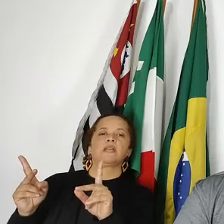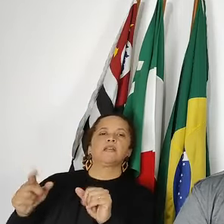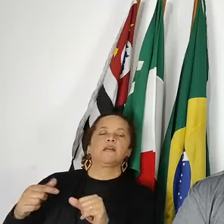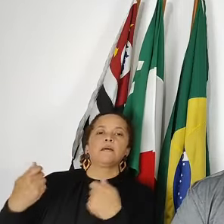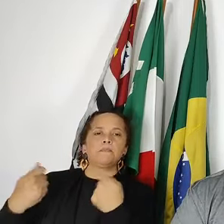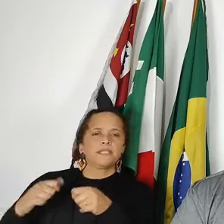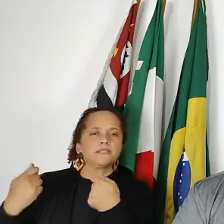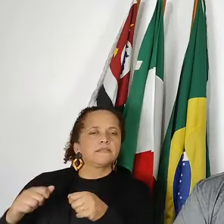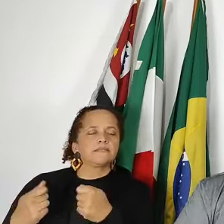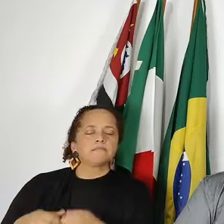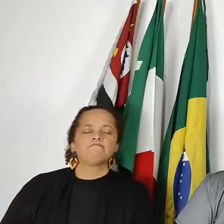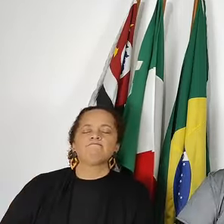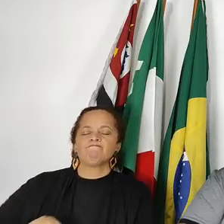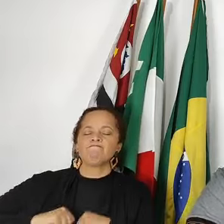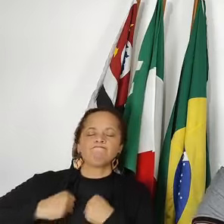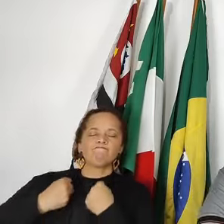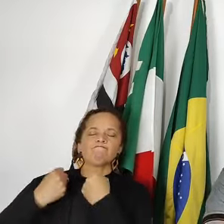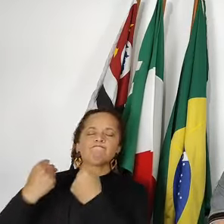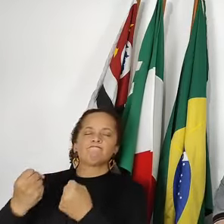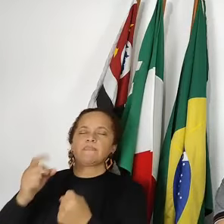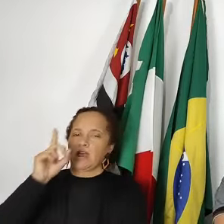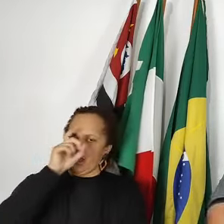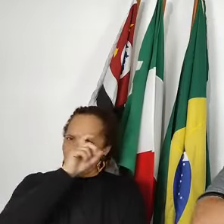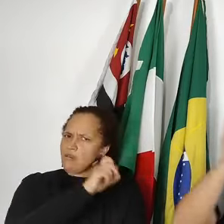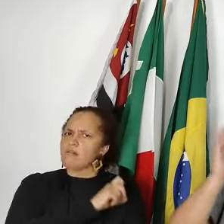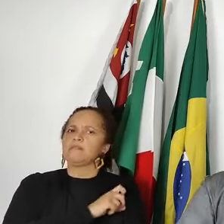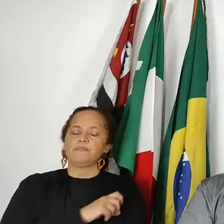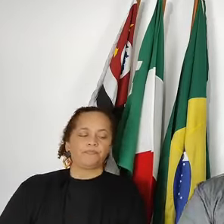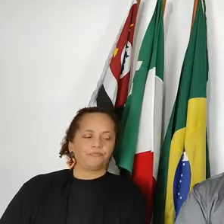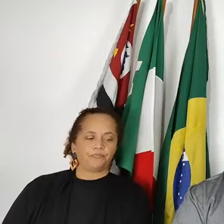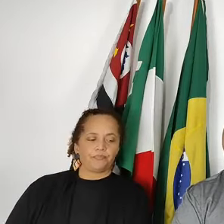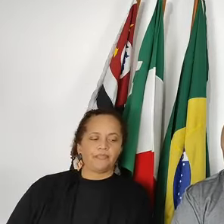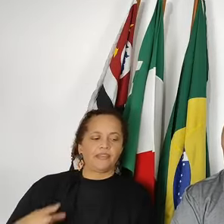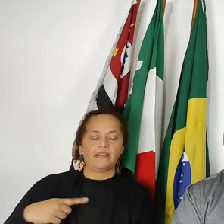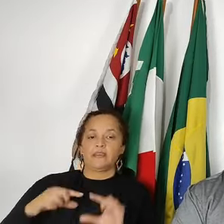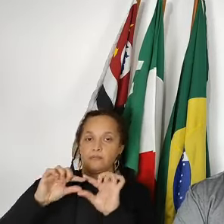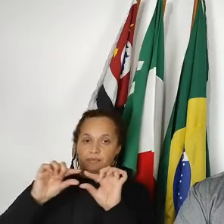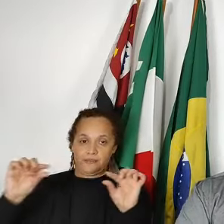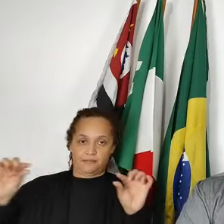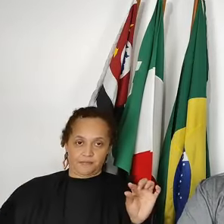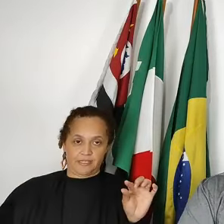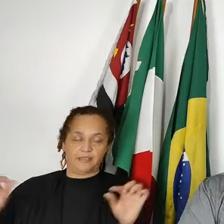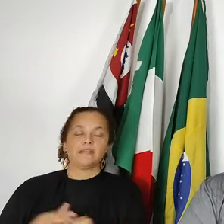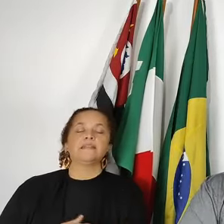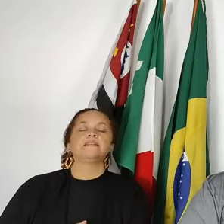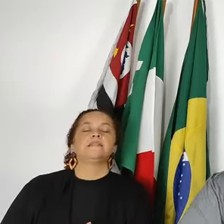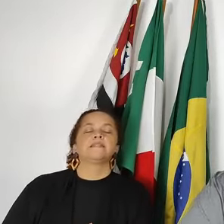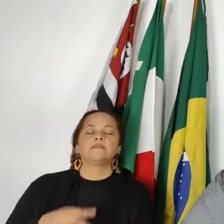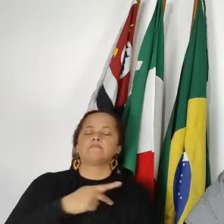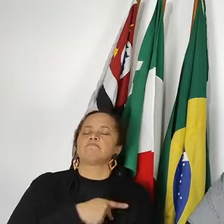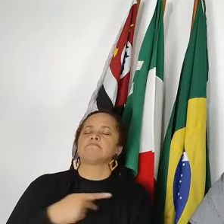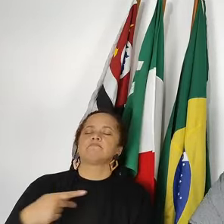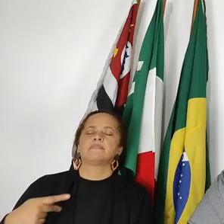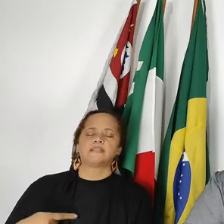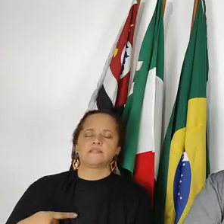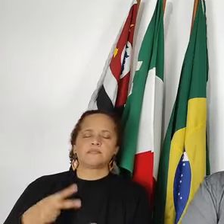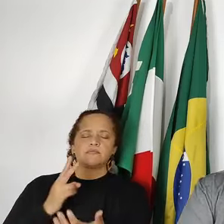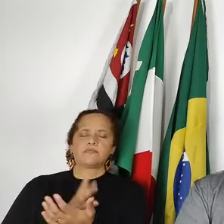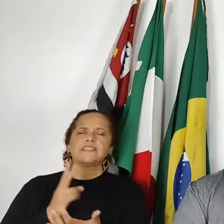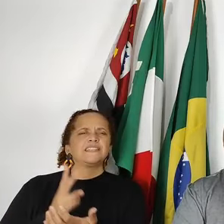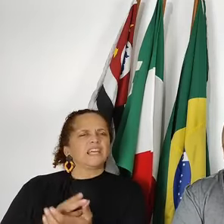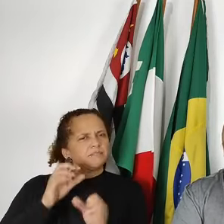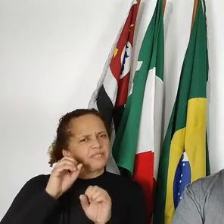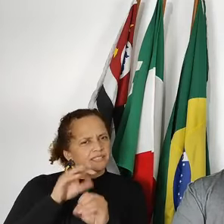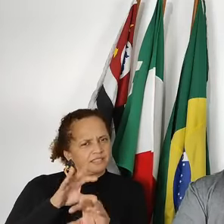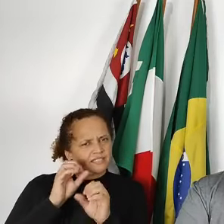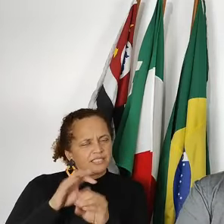as dificuldades. Gosto muito de uma frase que nesses 20 e poucos anos de HM eu ouço o pastor Fernando sempre colocou isso, sempre